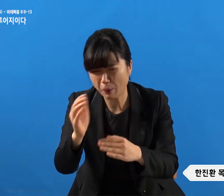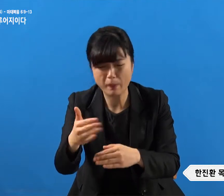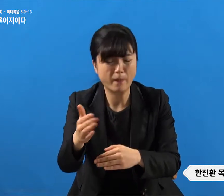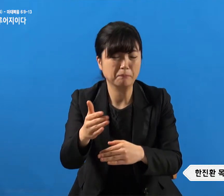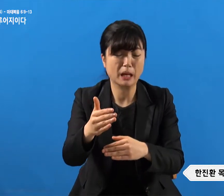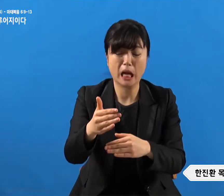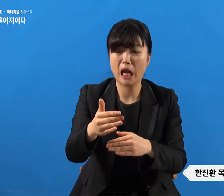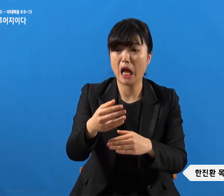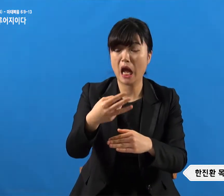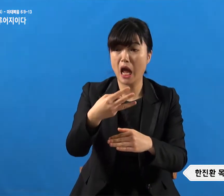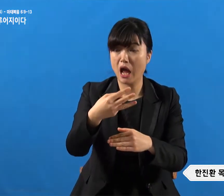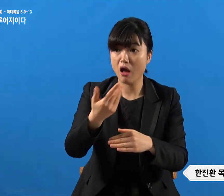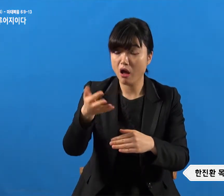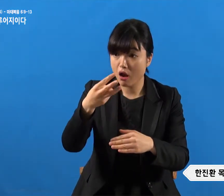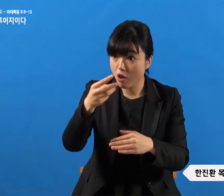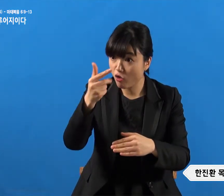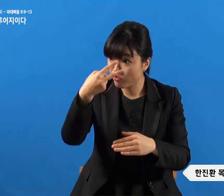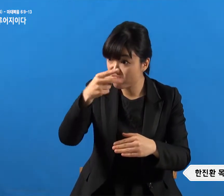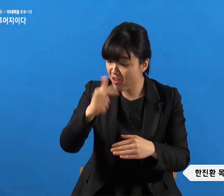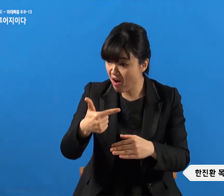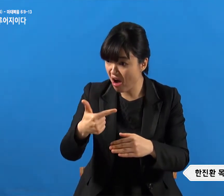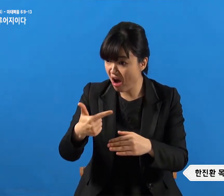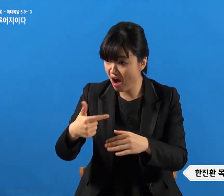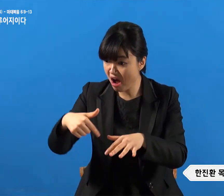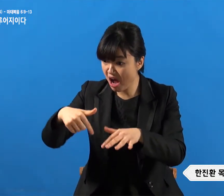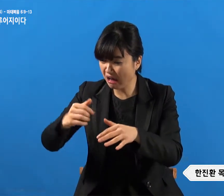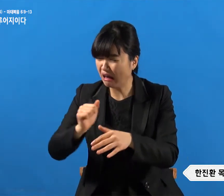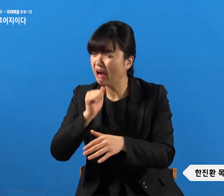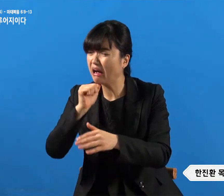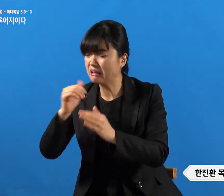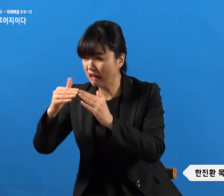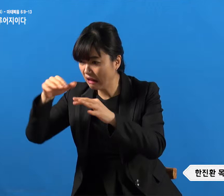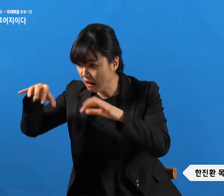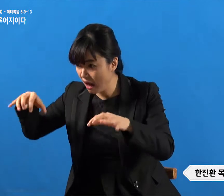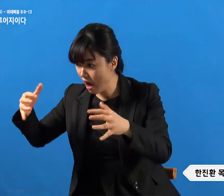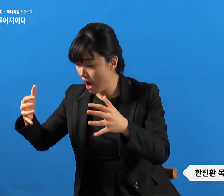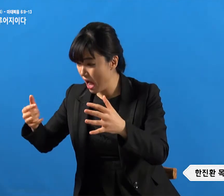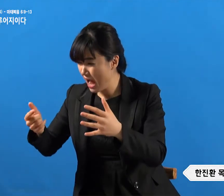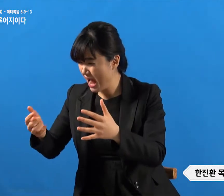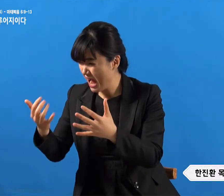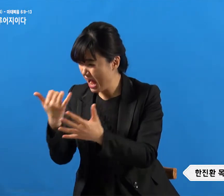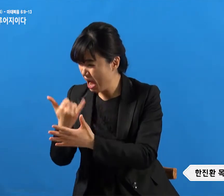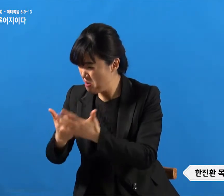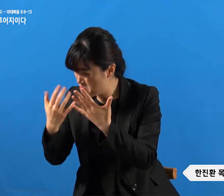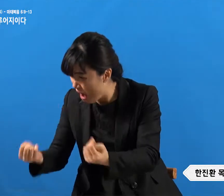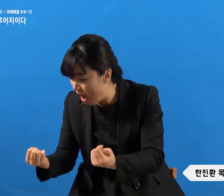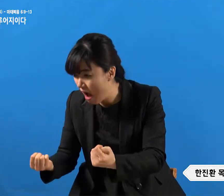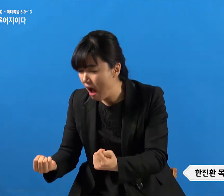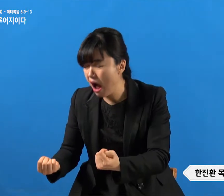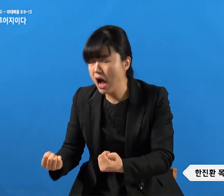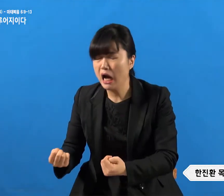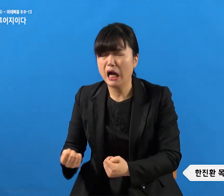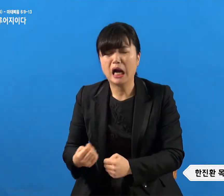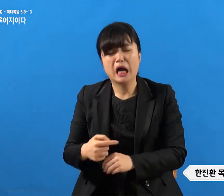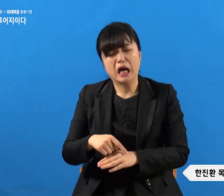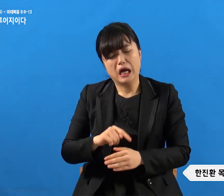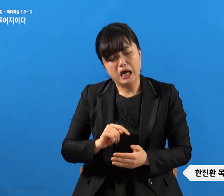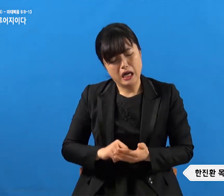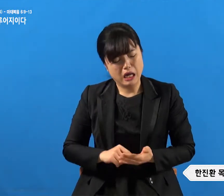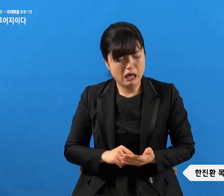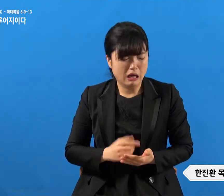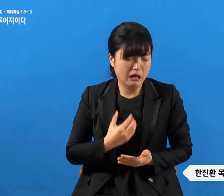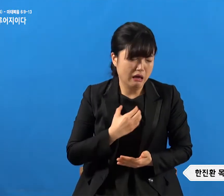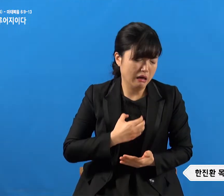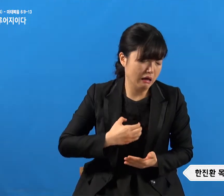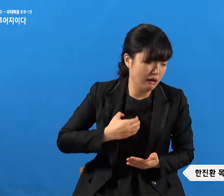그러다가 런던의 빈민가에는 그런 아이들이 셀 수도 없을 만큼 많다는 것을 알게 되었습니다. 마음에